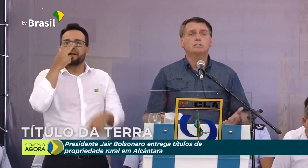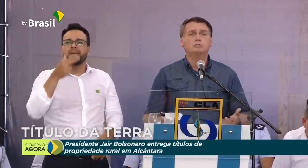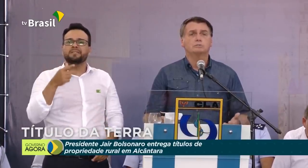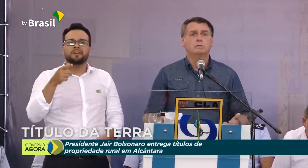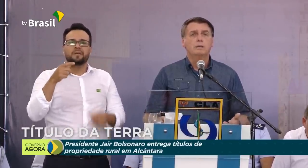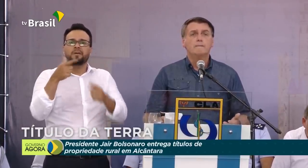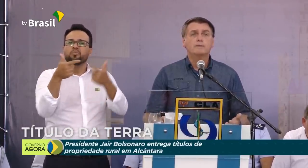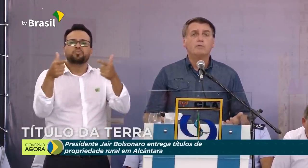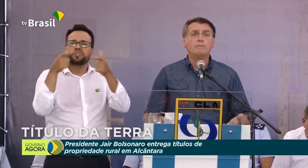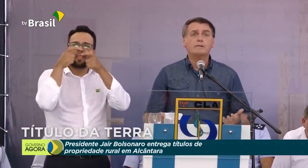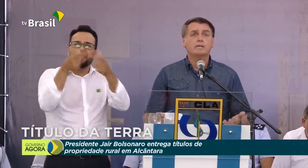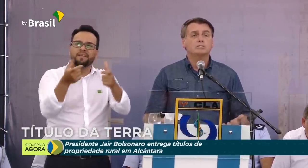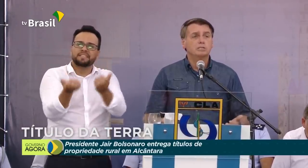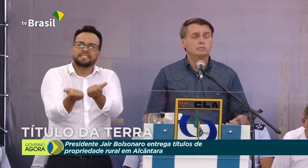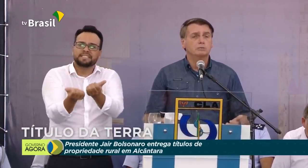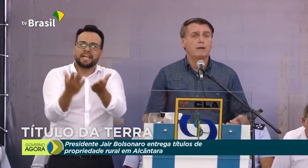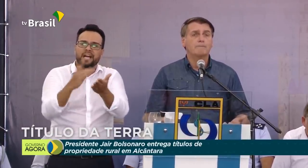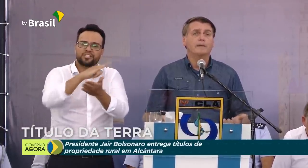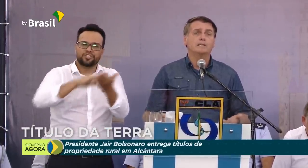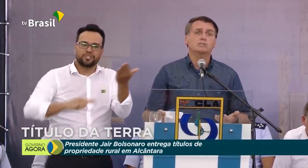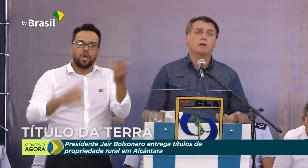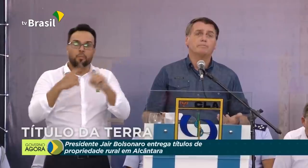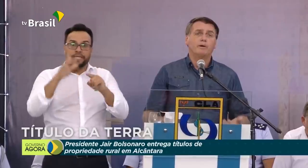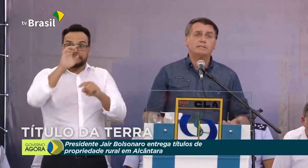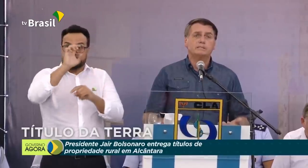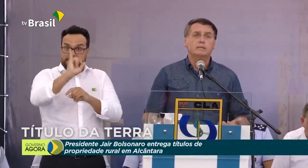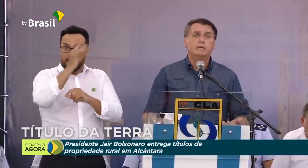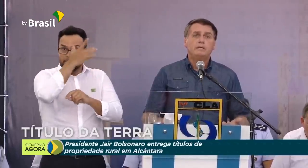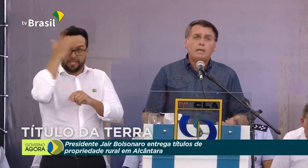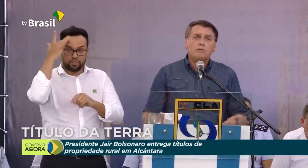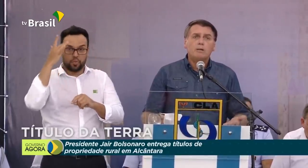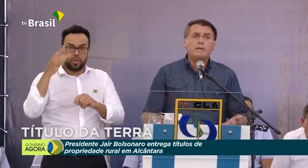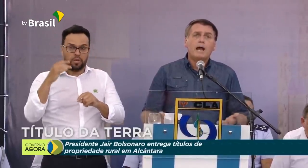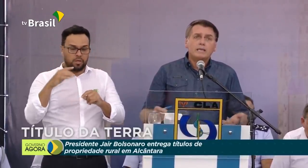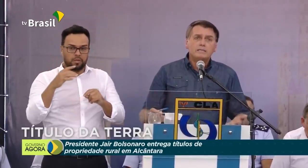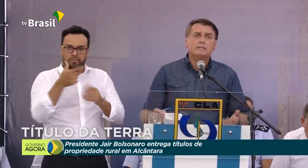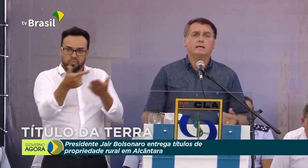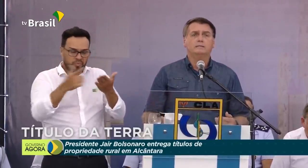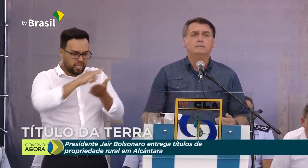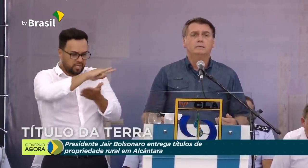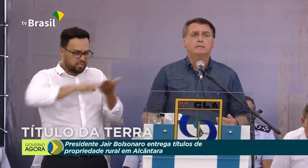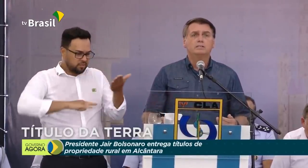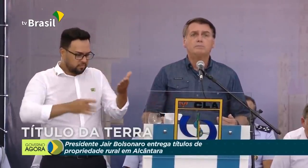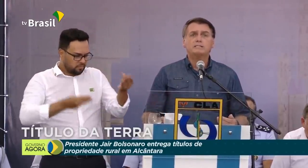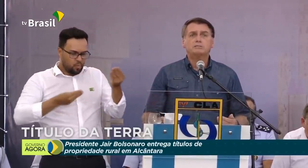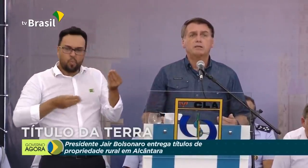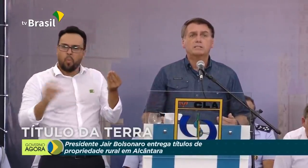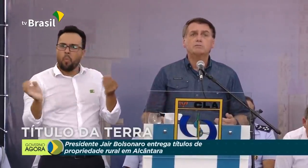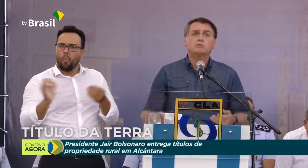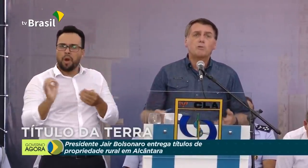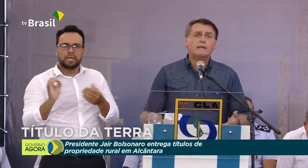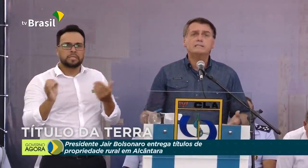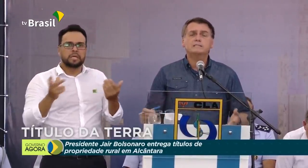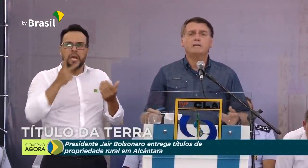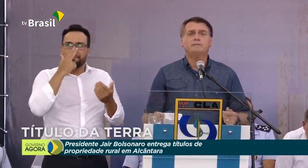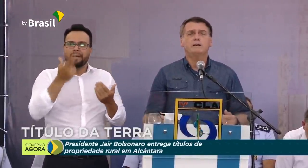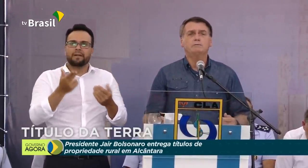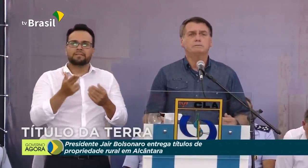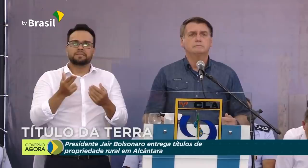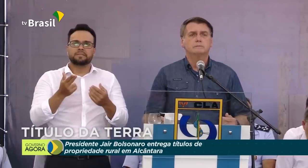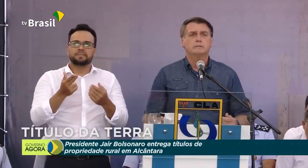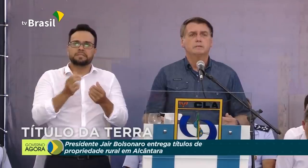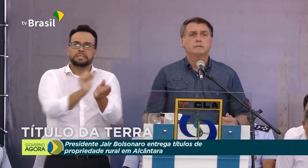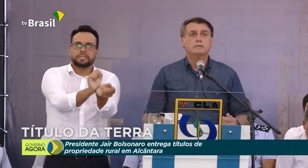dar o título, porque o homem sem título, apenas com a posse, ele, homem, ainda numa situação de quase